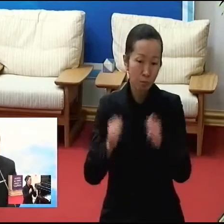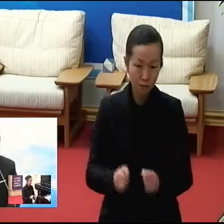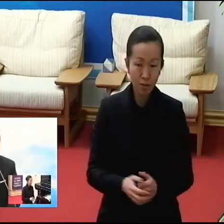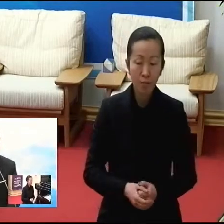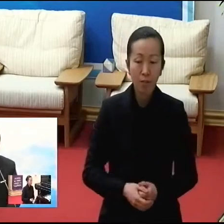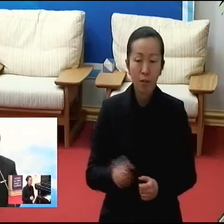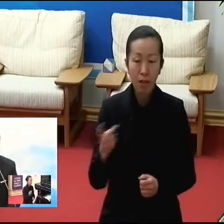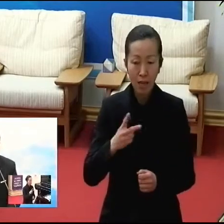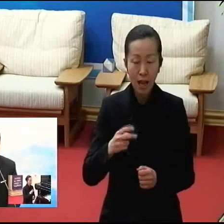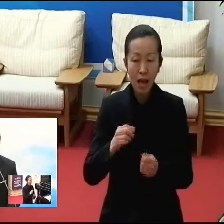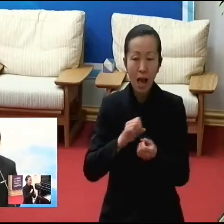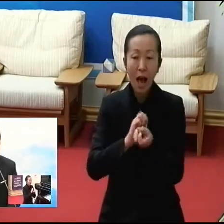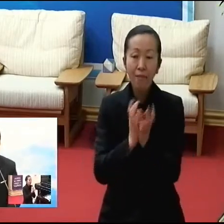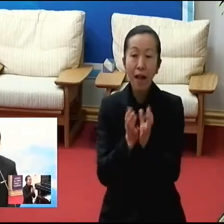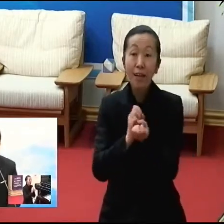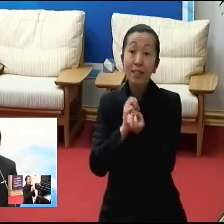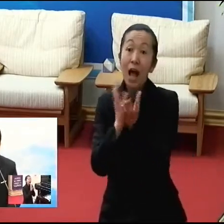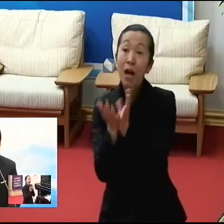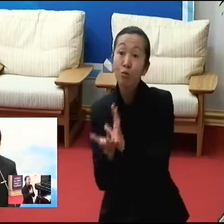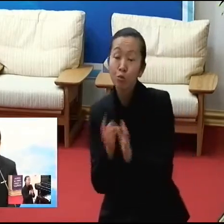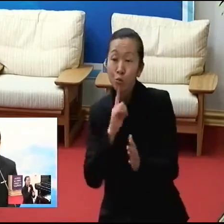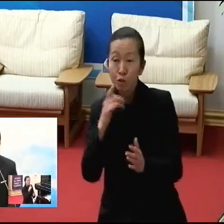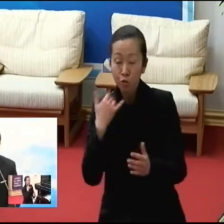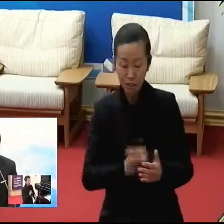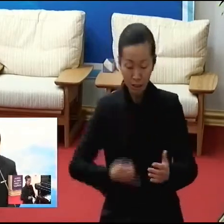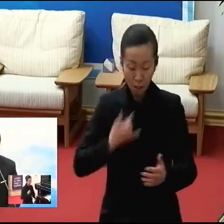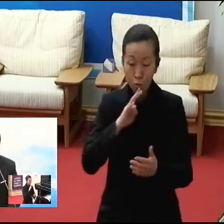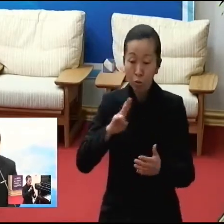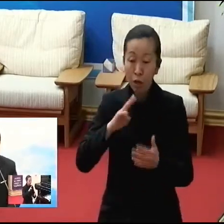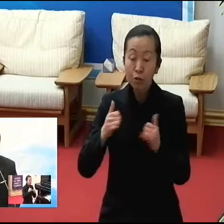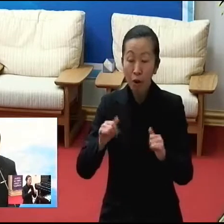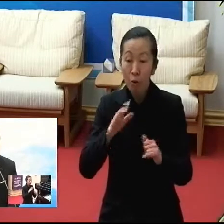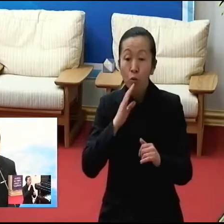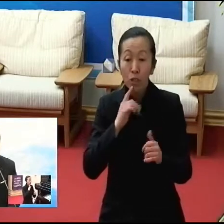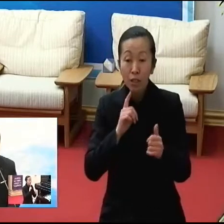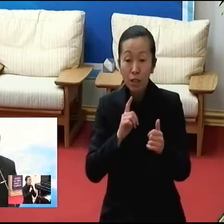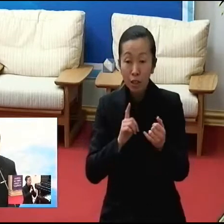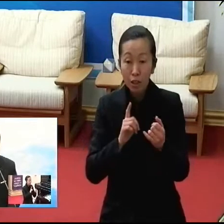내가 고백하는 거 이거 엄청나게 중요한 것입니다. です